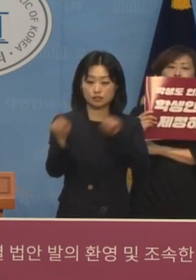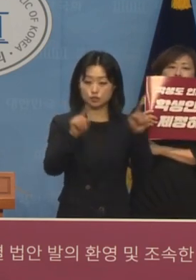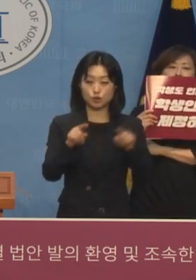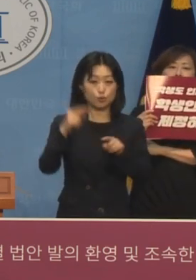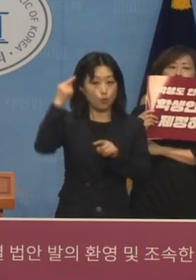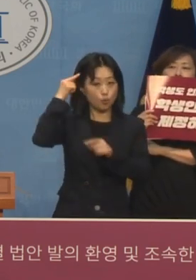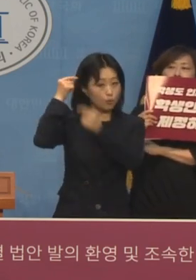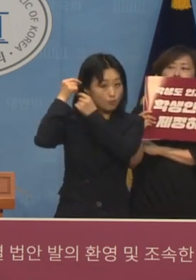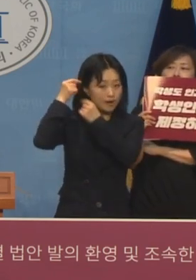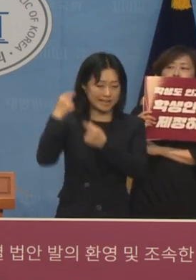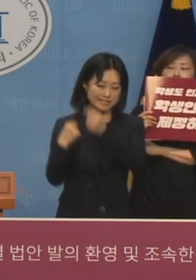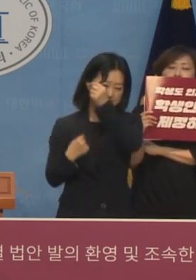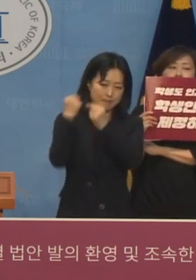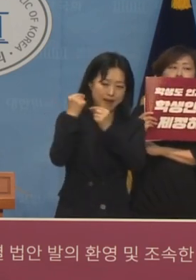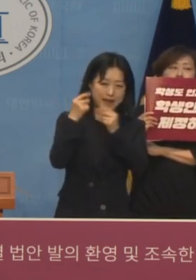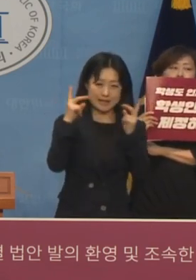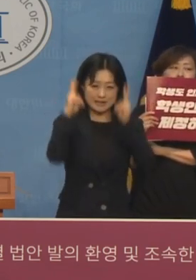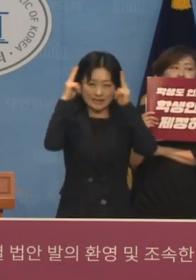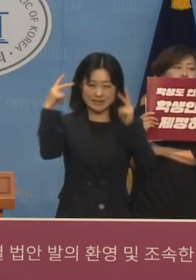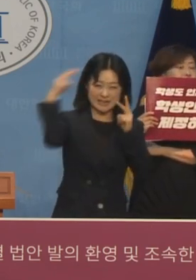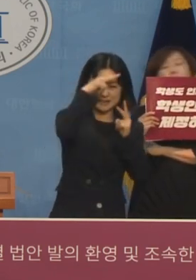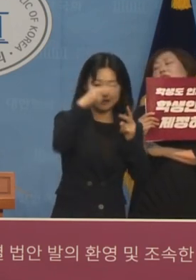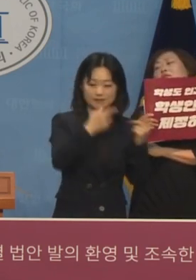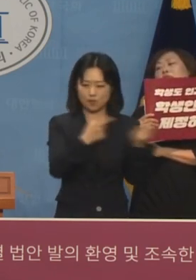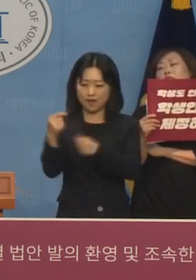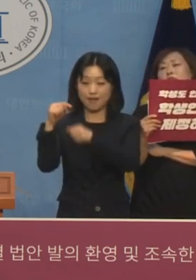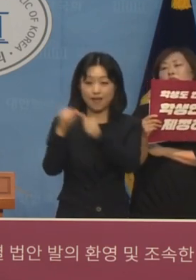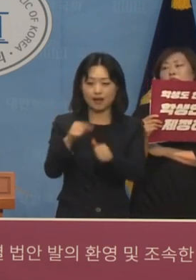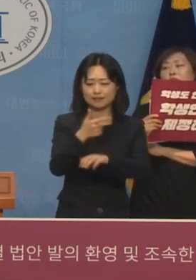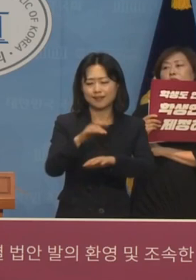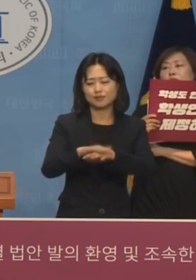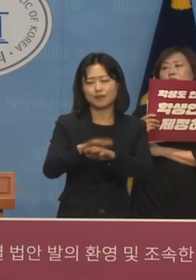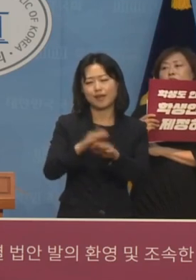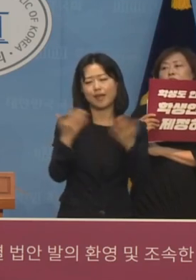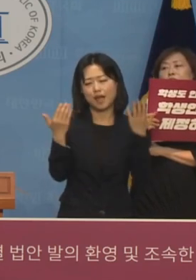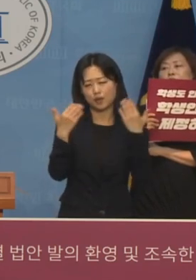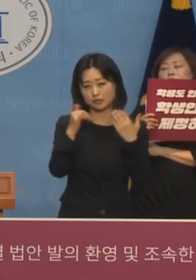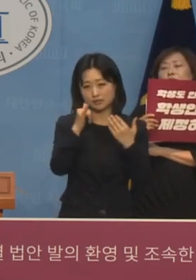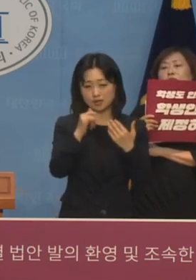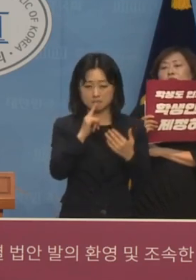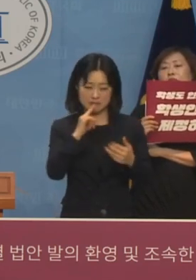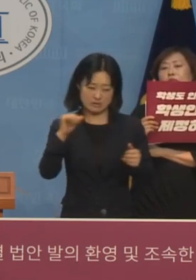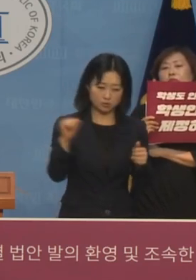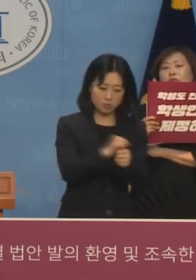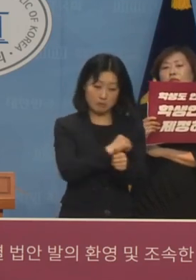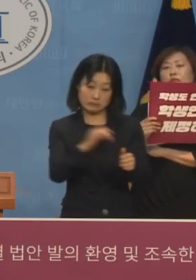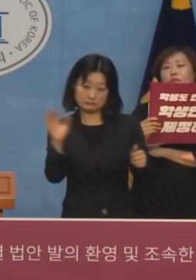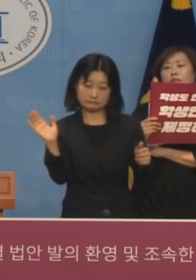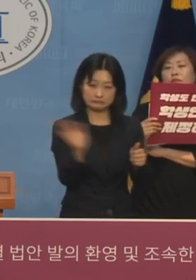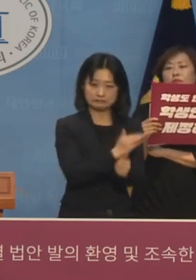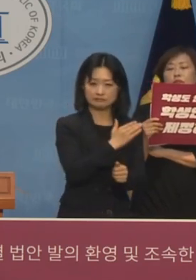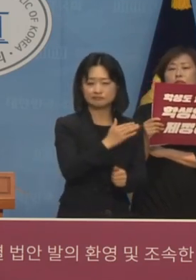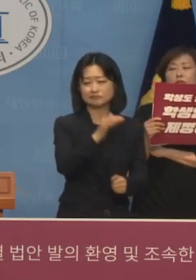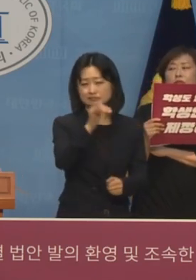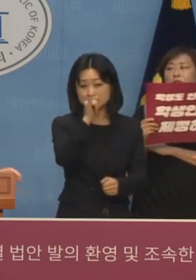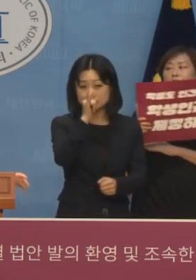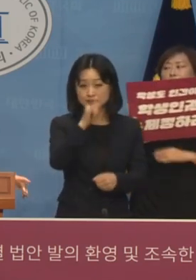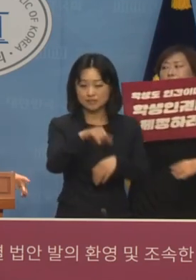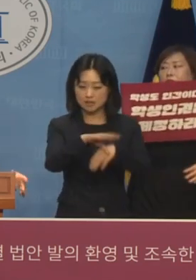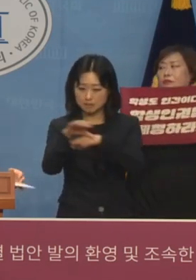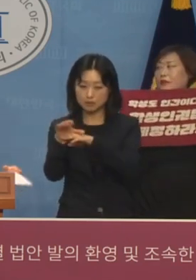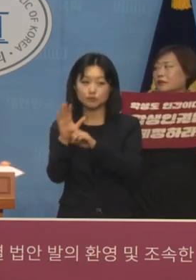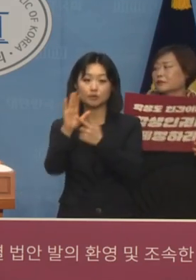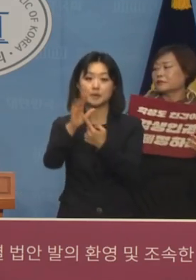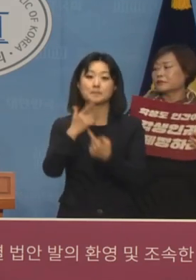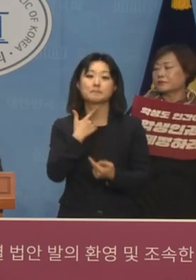두발을 획일적으로 단속한 대전 지역의 학교의 사례, 학생에게 폭언과 체벌을 가한 사례 등이 언론에 보도된